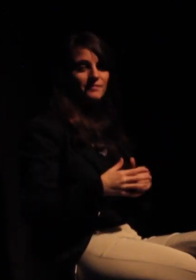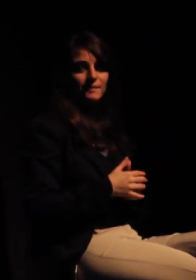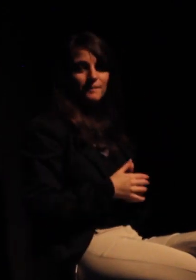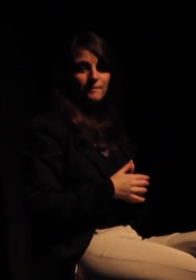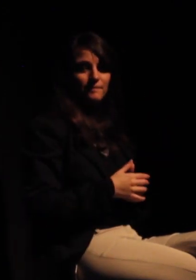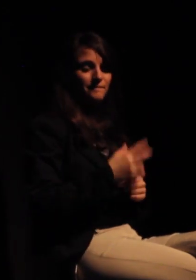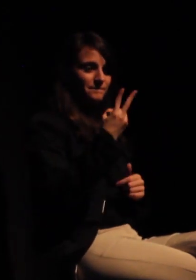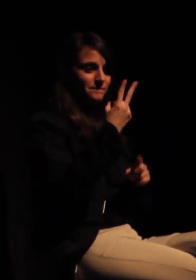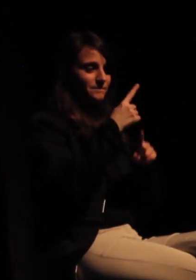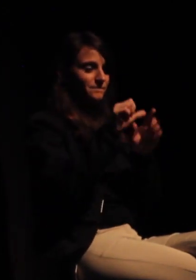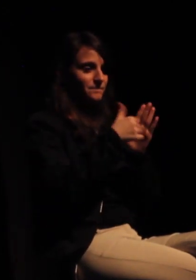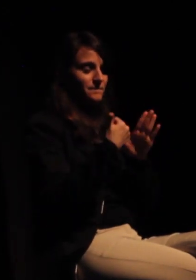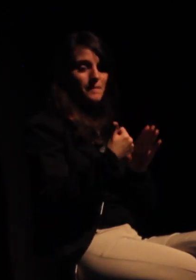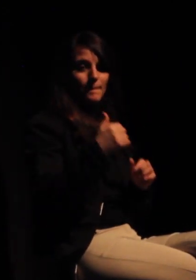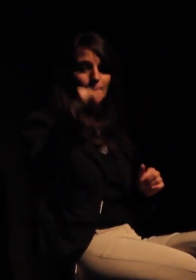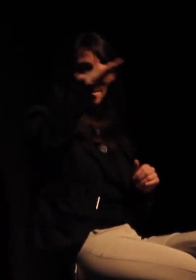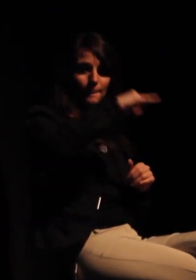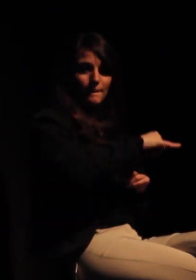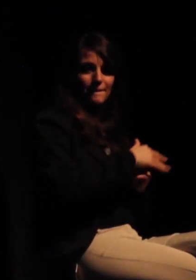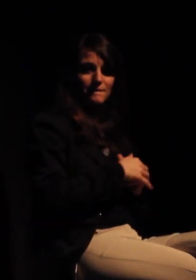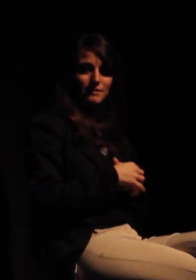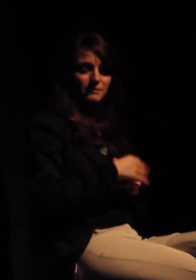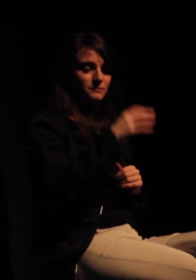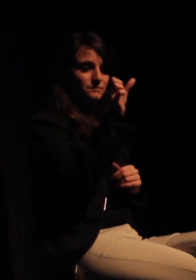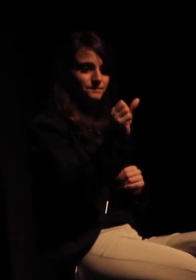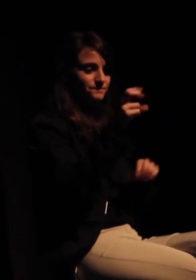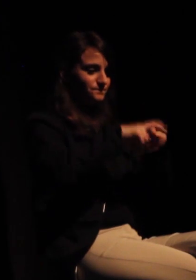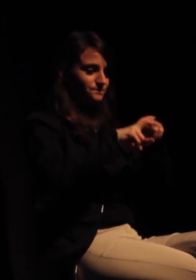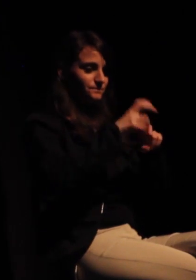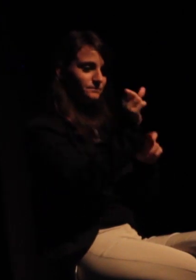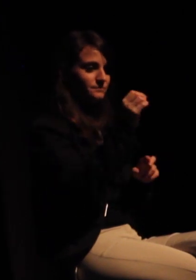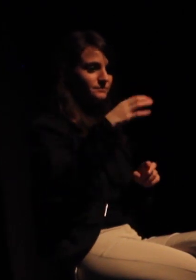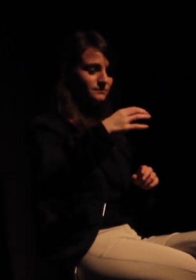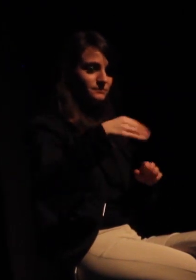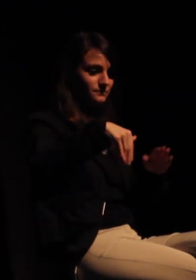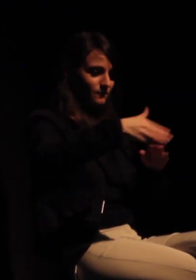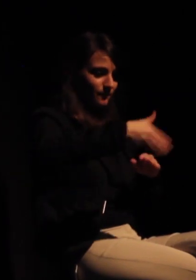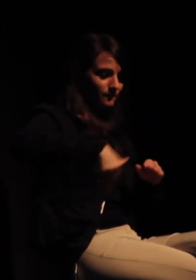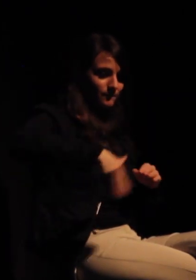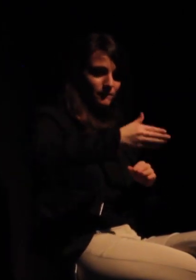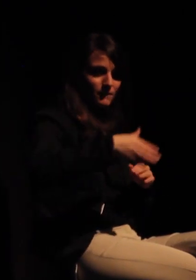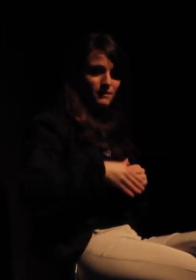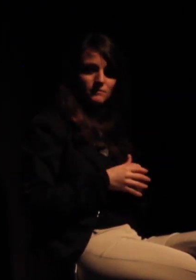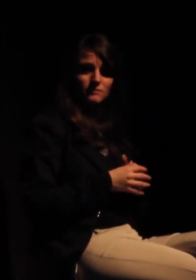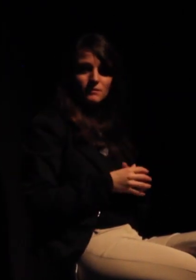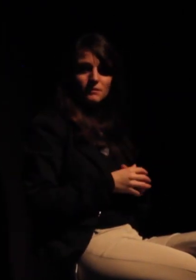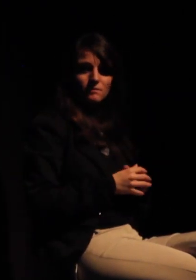Peguei os 2 primeiros, era poltrona 6C, corredor. Eu só viajo de